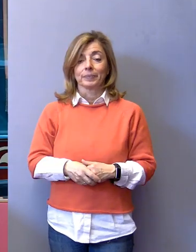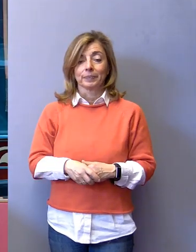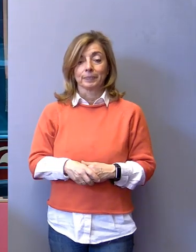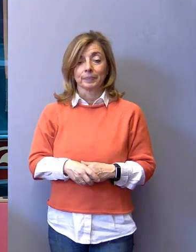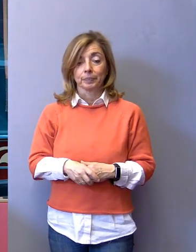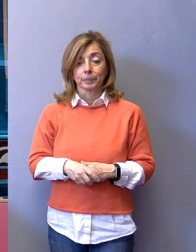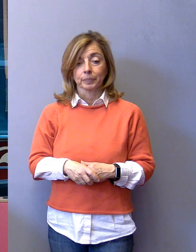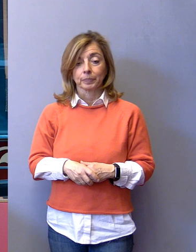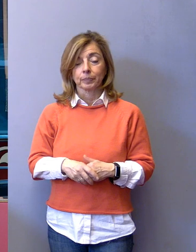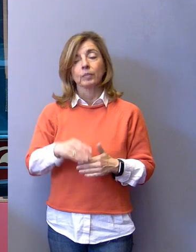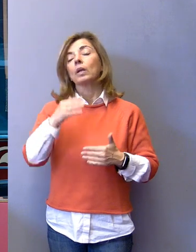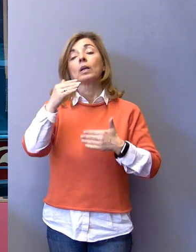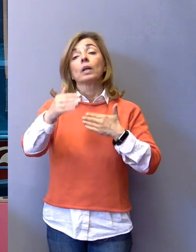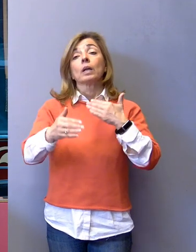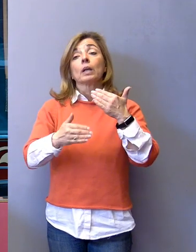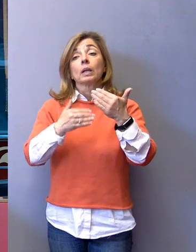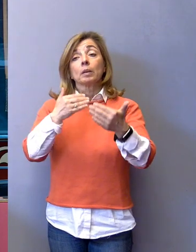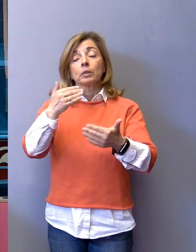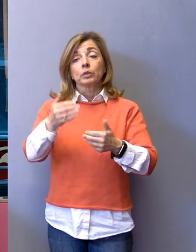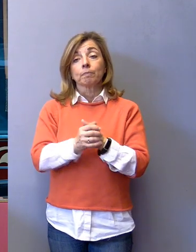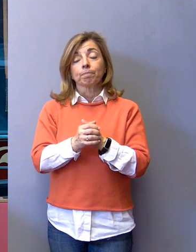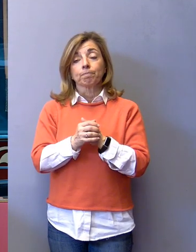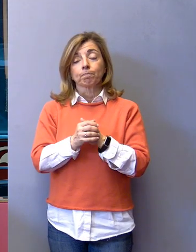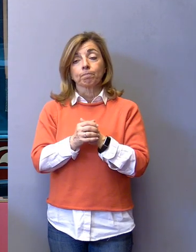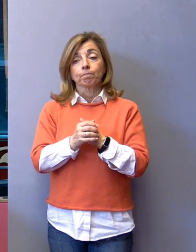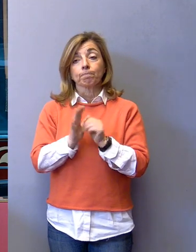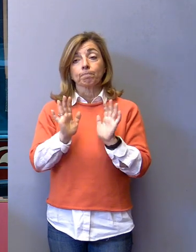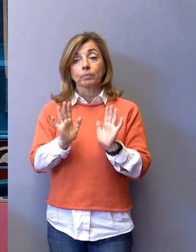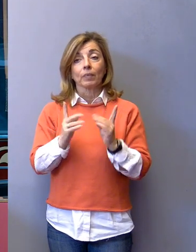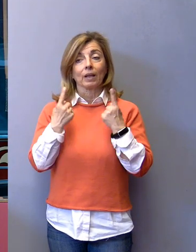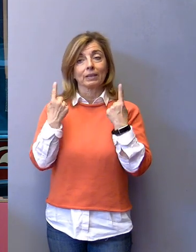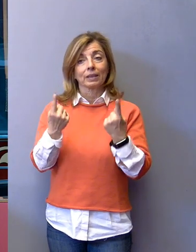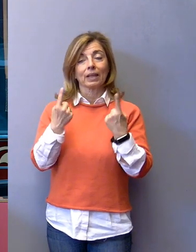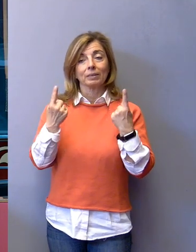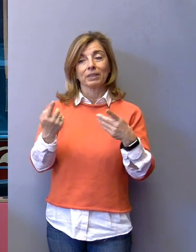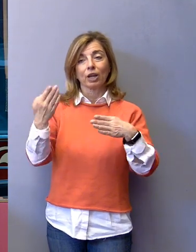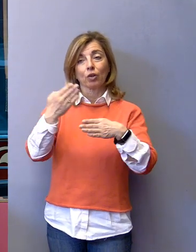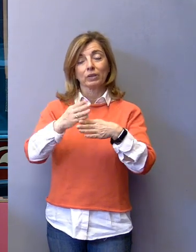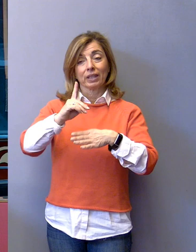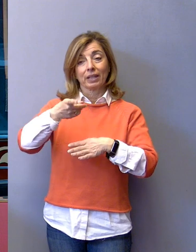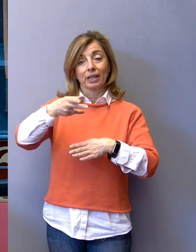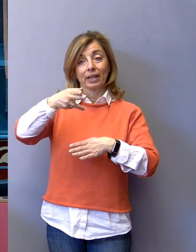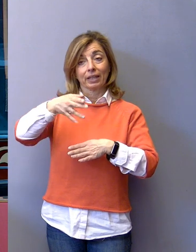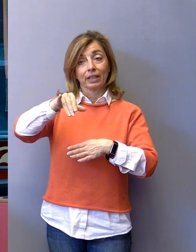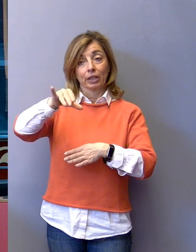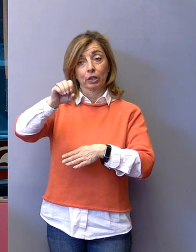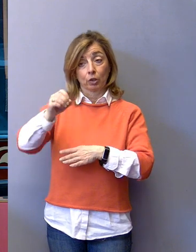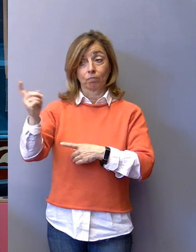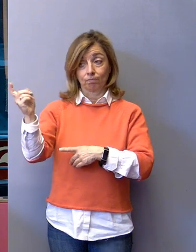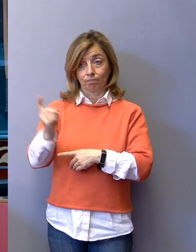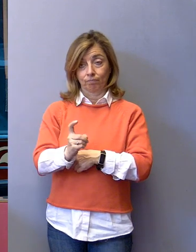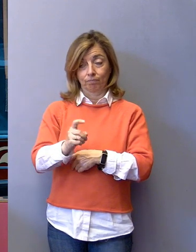Allora procediamo in attesa che arrivi la consigliera Ghio Quindi